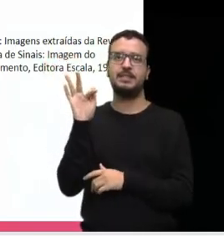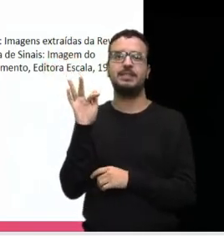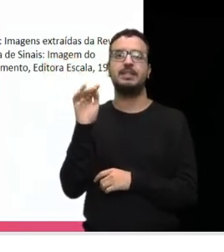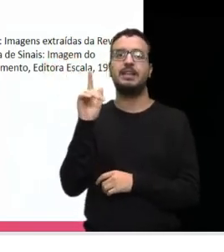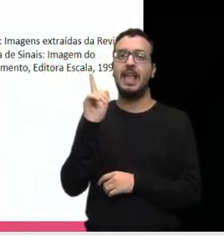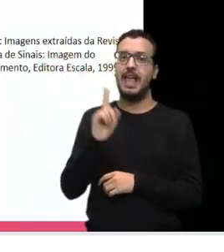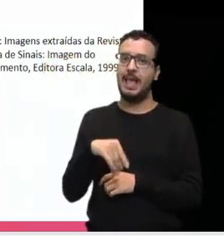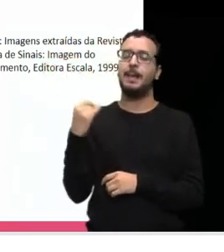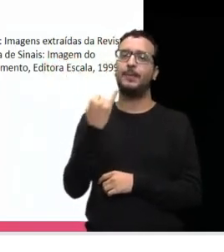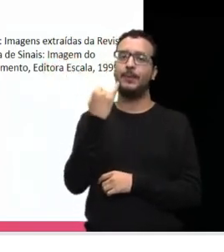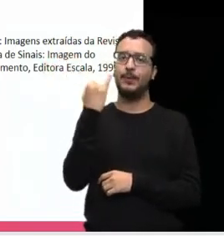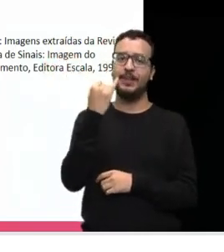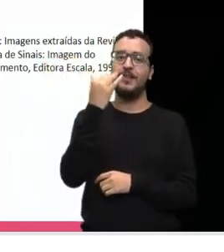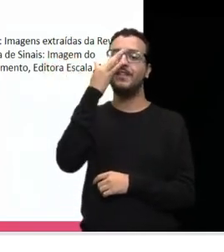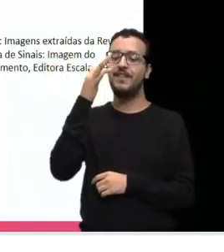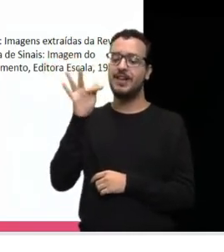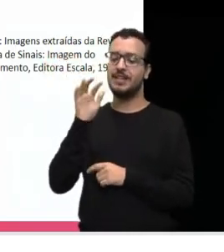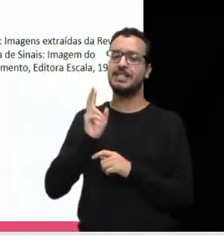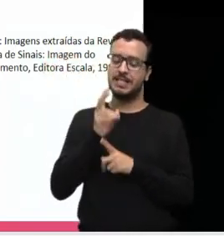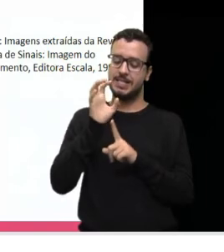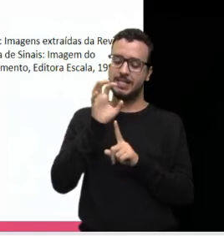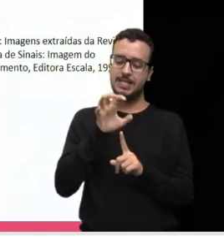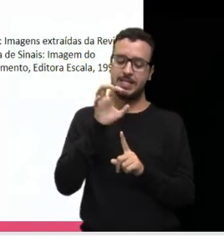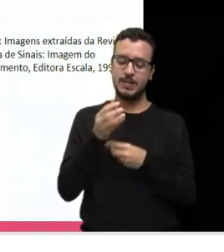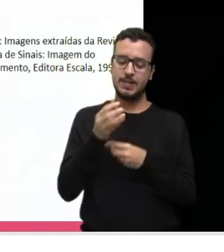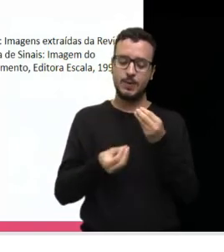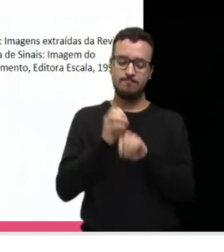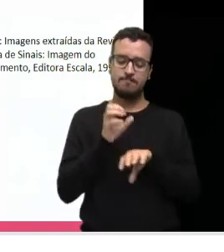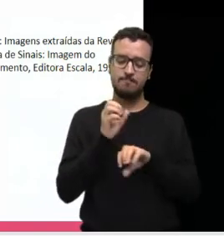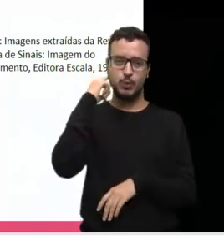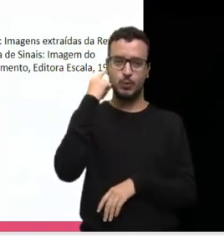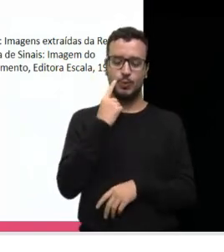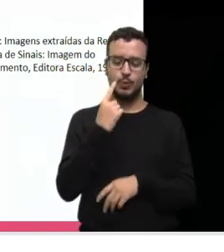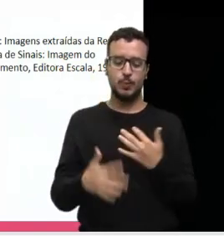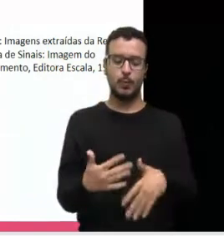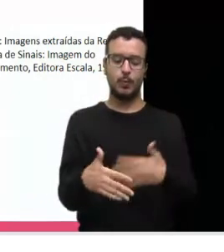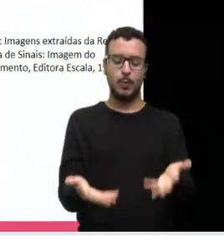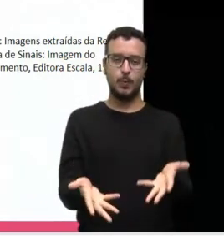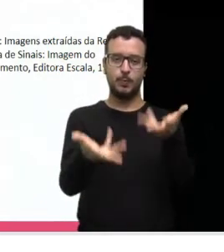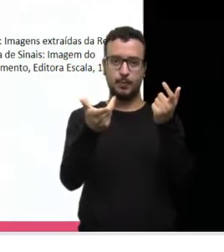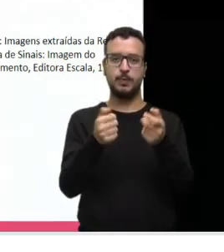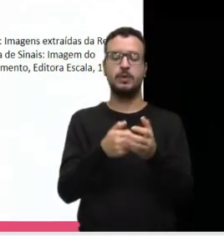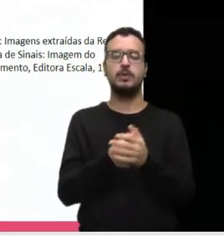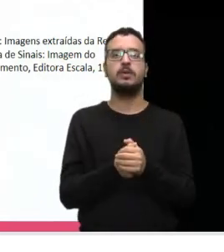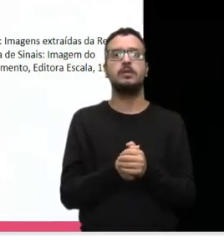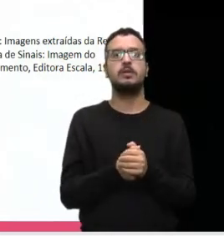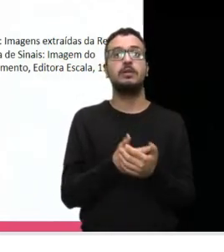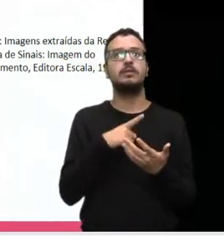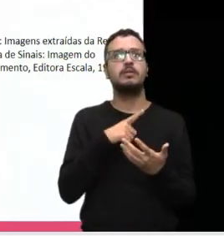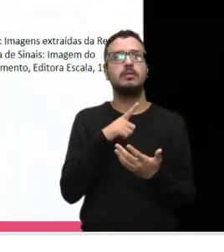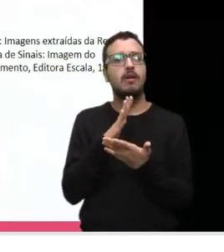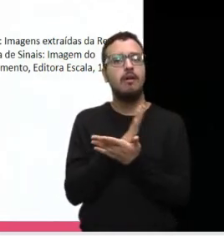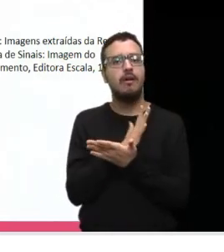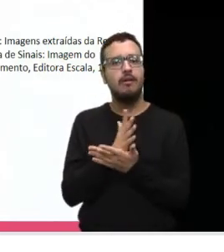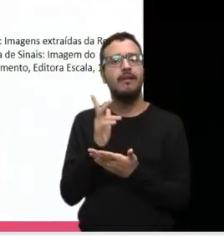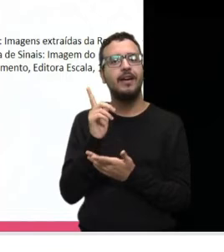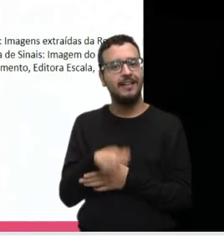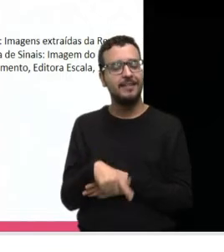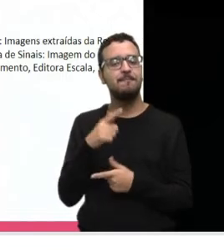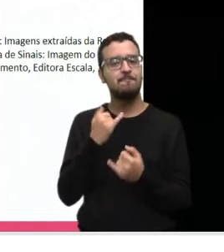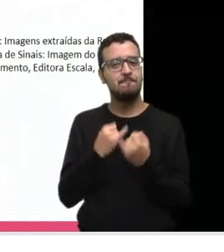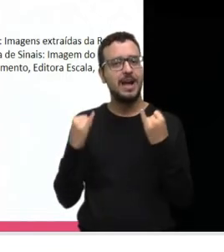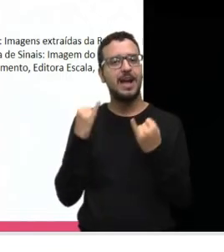bastante importante. Então, algumas letras do alfabeto manual brasileiro, ele se parece com as letras do alfabeto